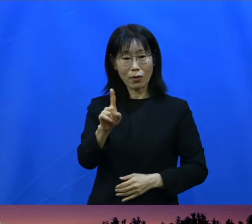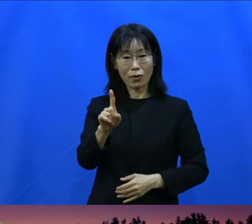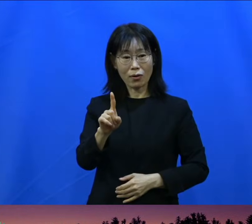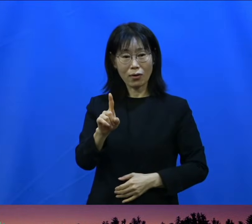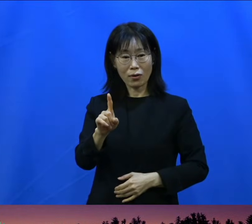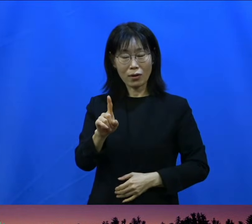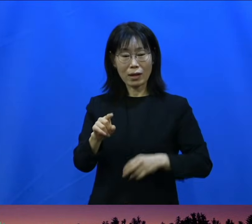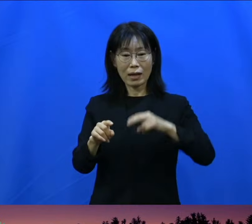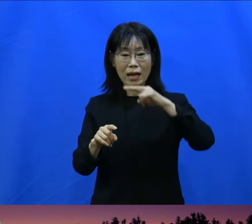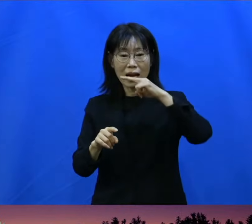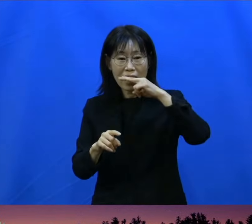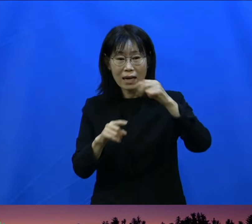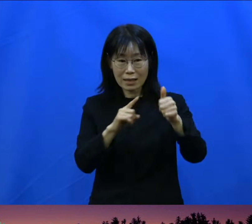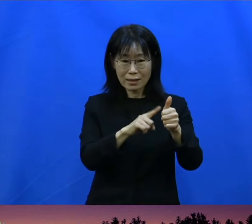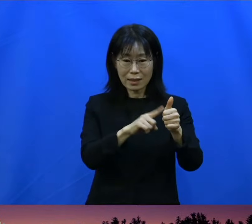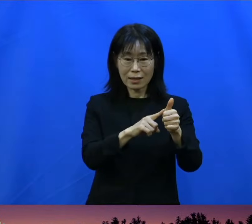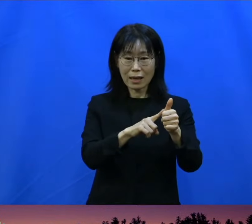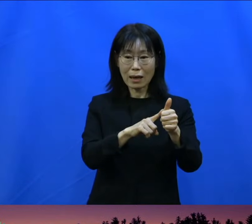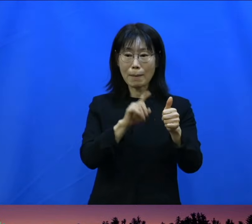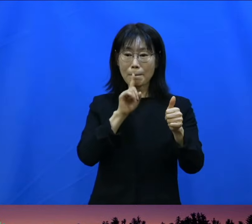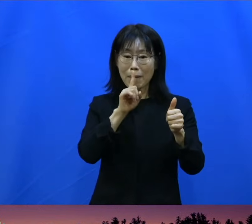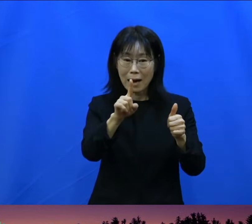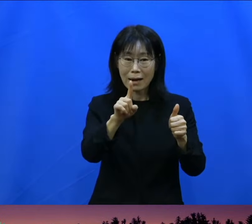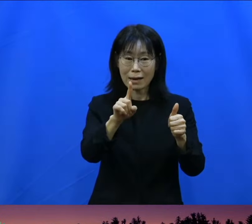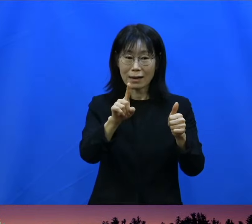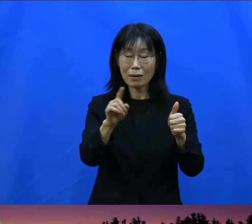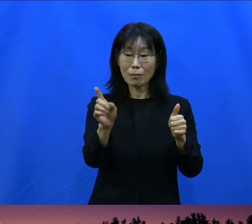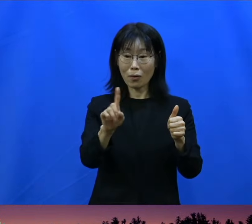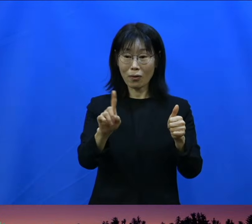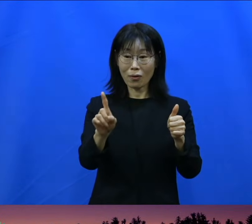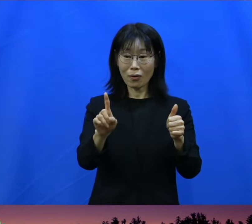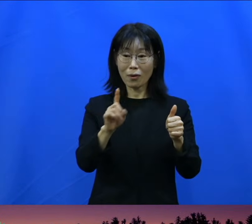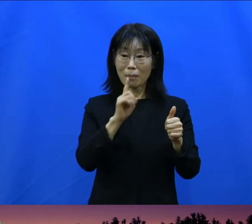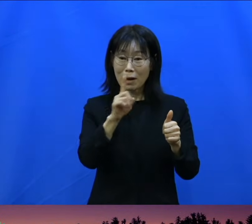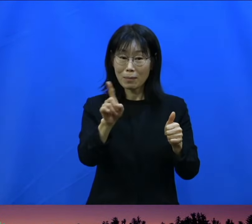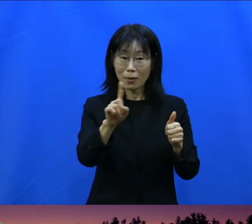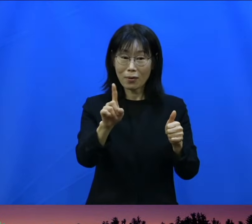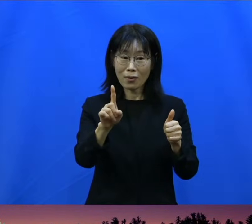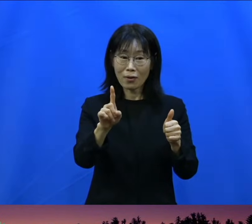화로다 나여 망하게 되었다, 이 말은 내가 좀 부족하다 이 얘기가 아닙니다.